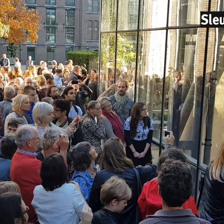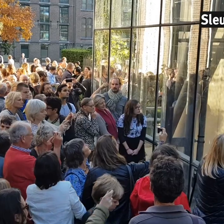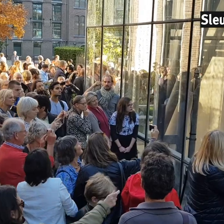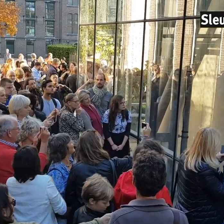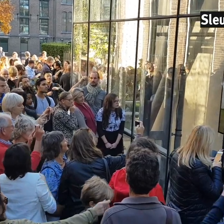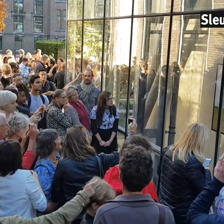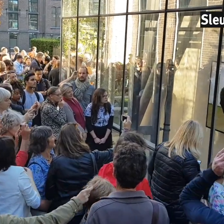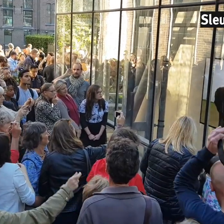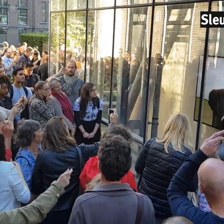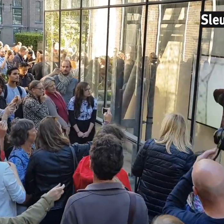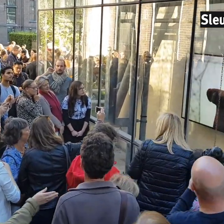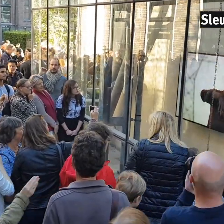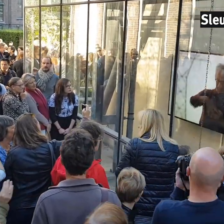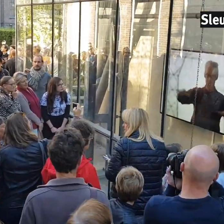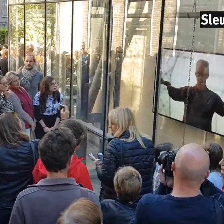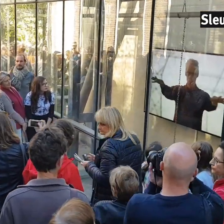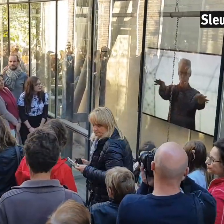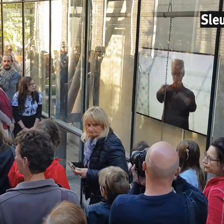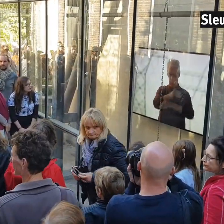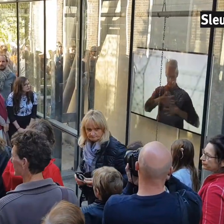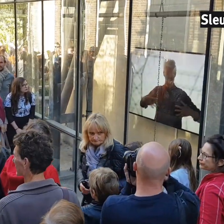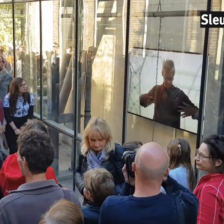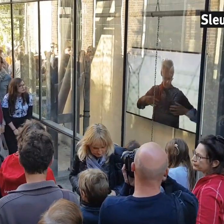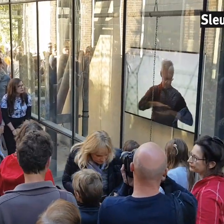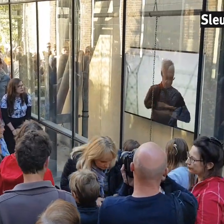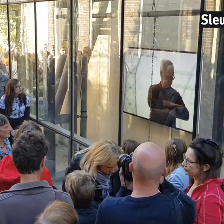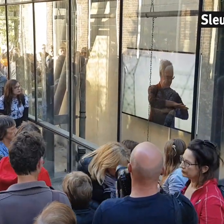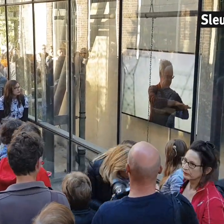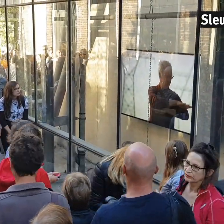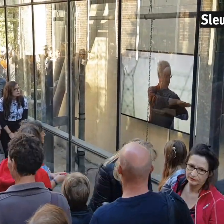is. En wat vind je van het gedicht? Kun je er iets over vertellen waar het over gaat?